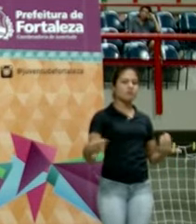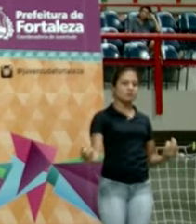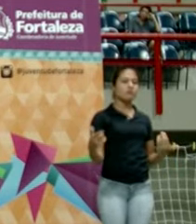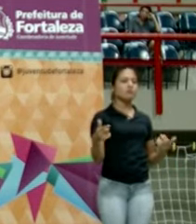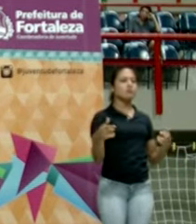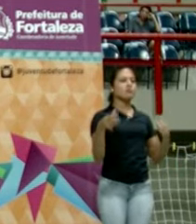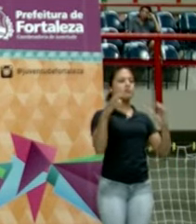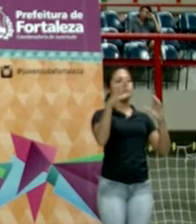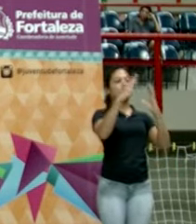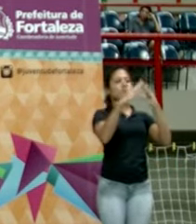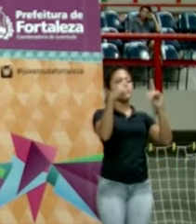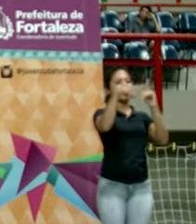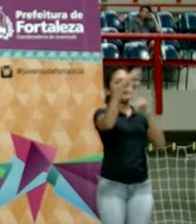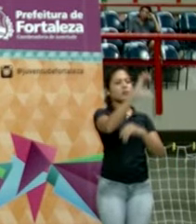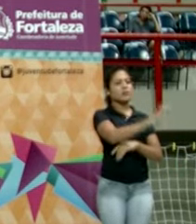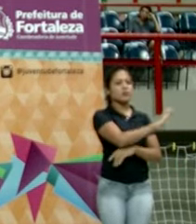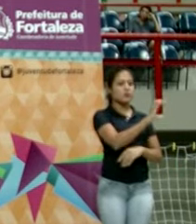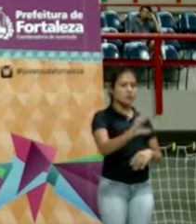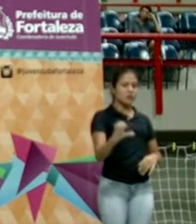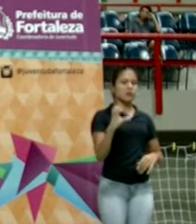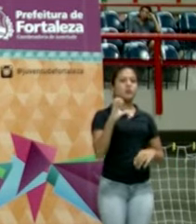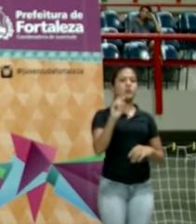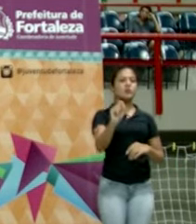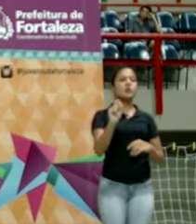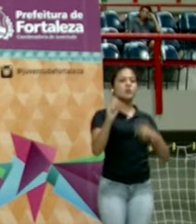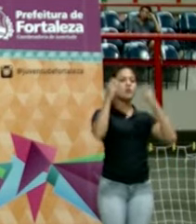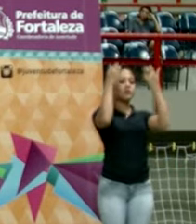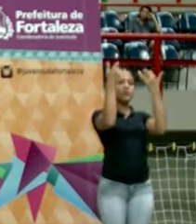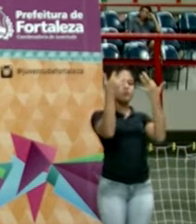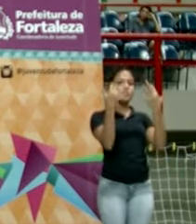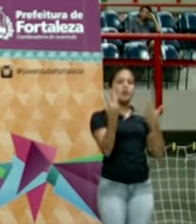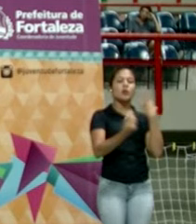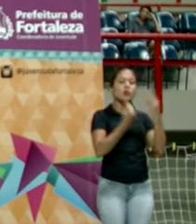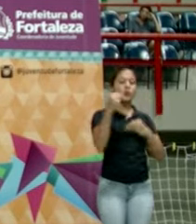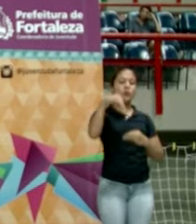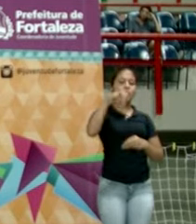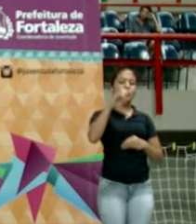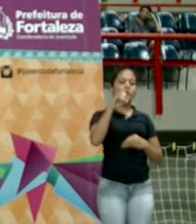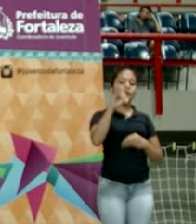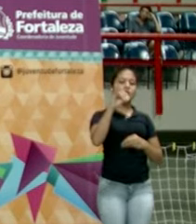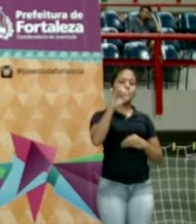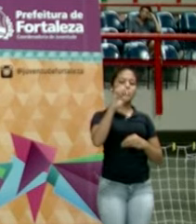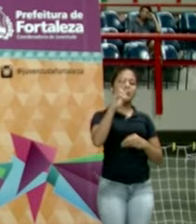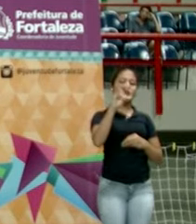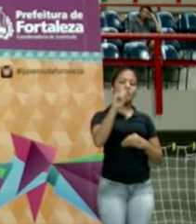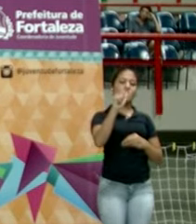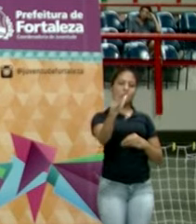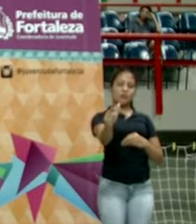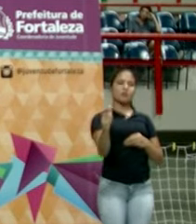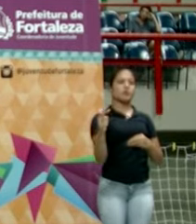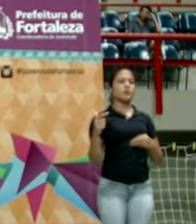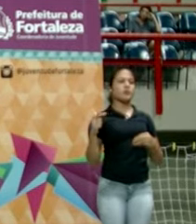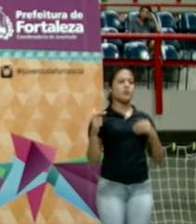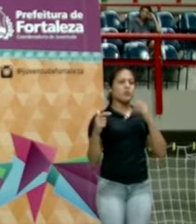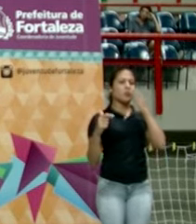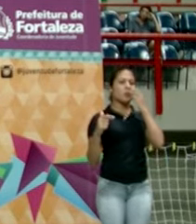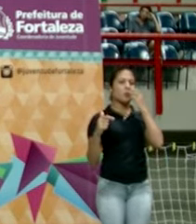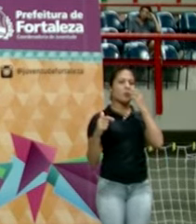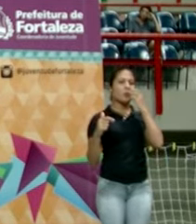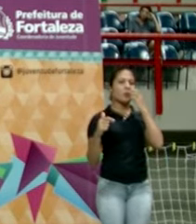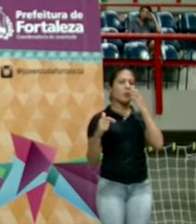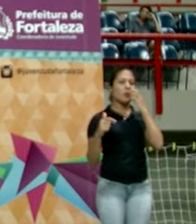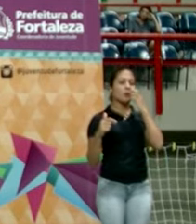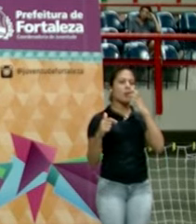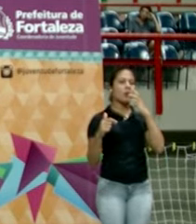buscar explicar a realidade medieval. Esciliano, e o que aconteceu com